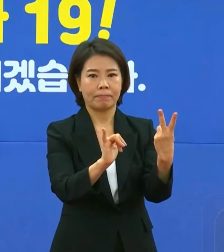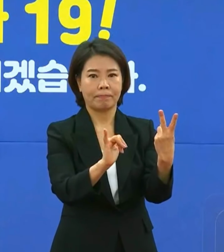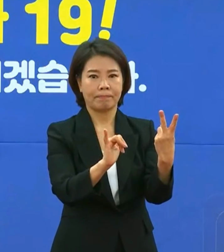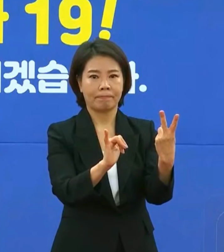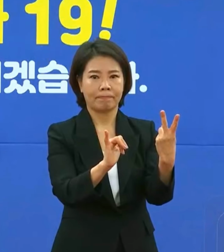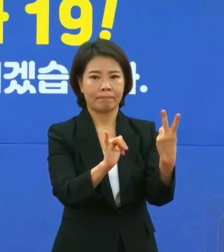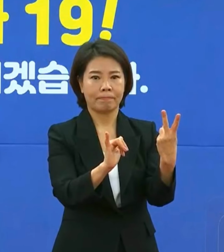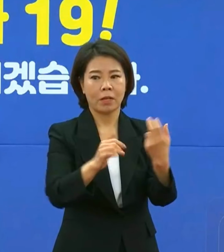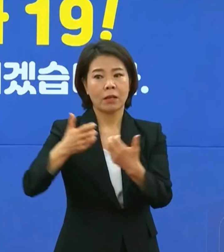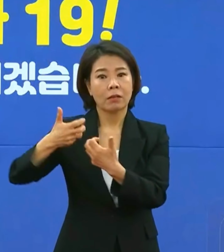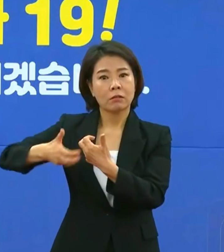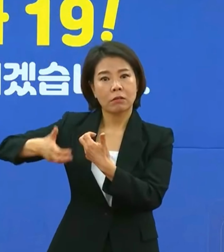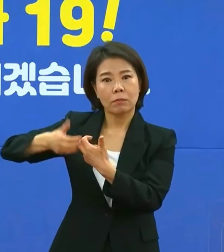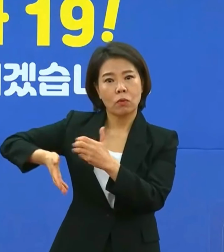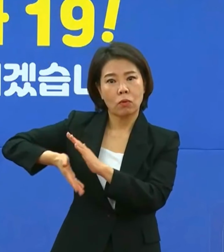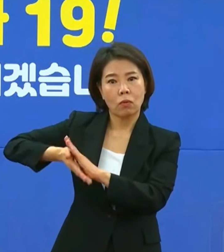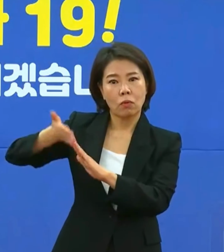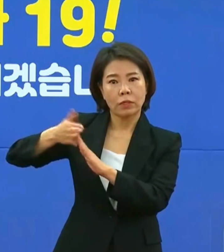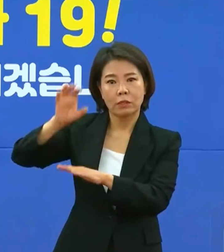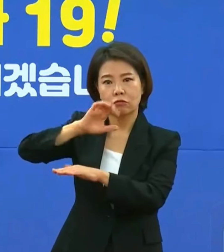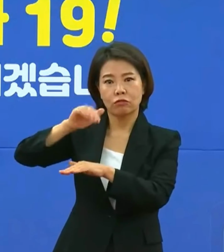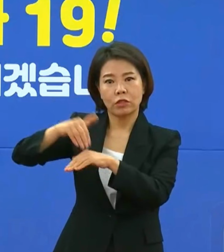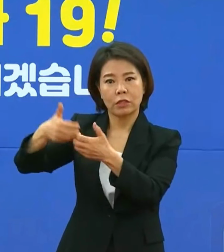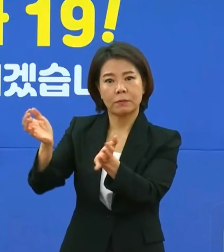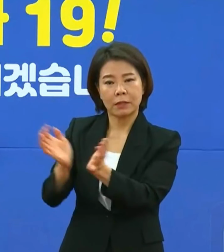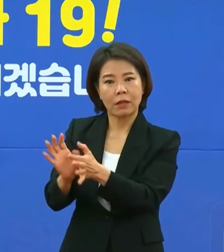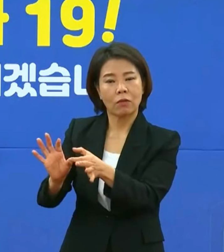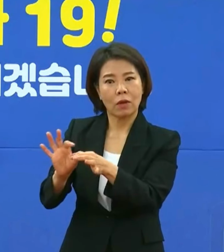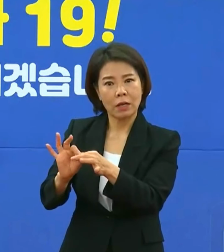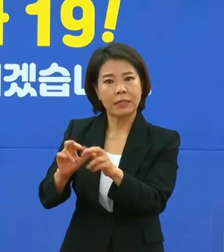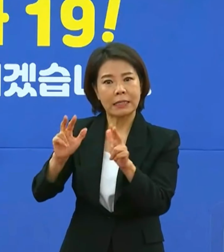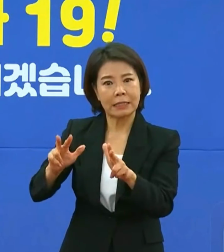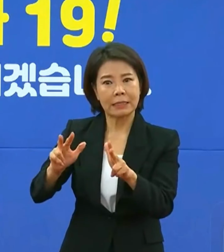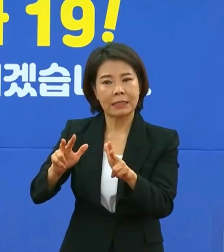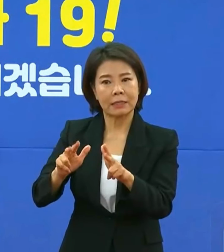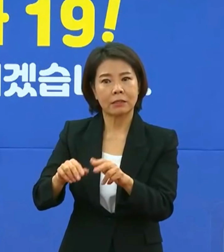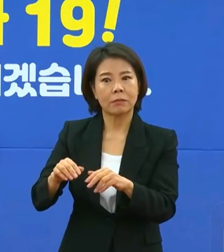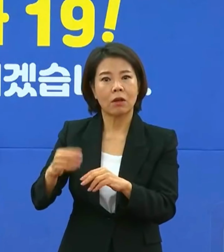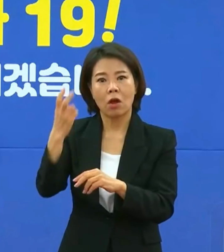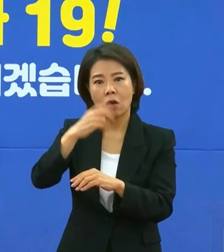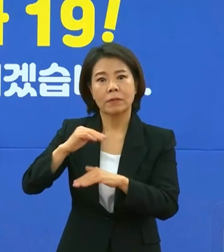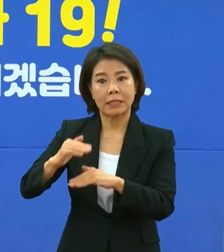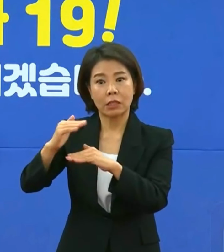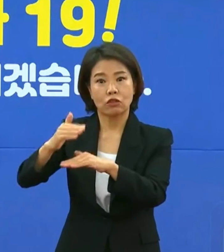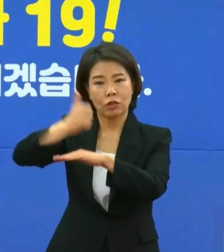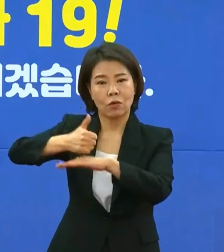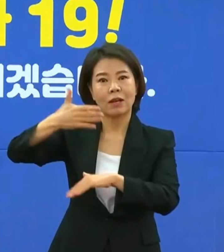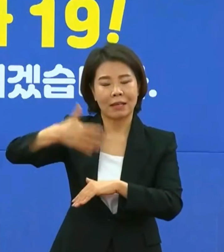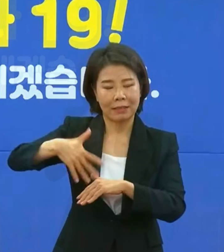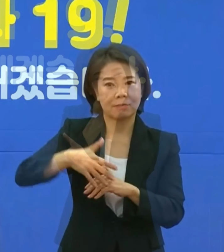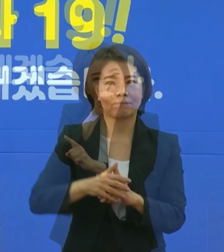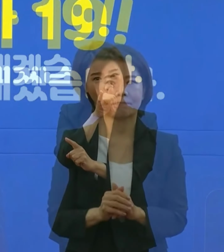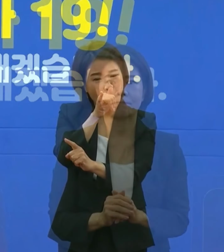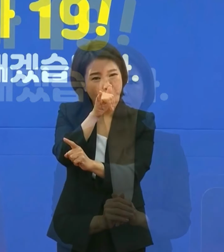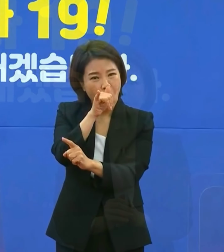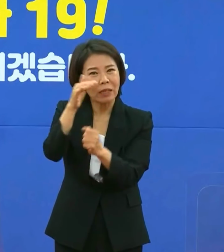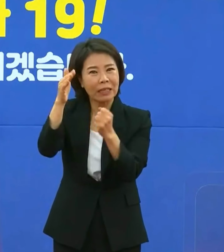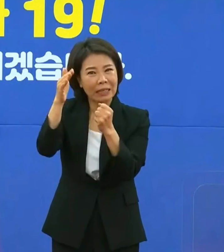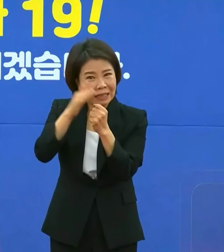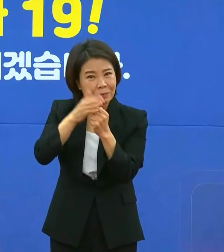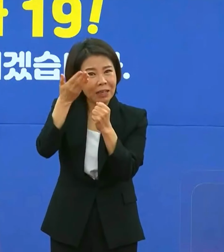그리고 서귀포시 전지훈련 집단 관련해서는 현재 편의 검사가 진행 중으로 아직 결과가 나온 것은 없습니다